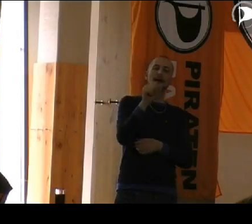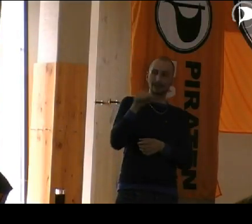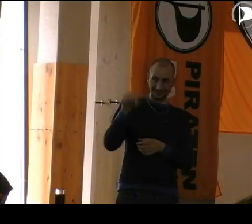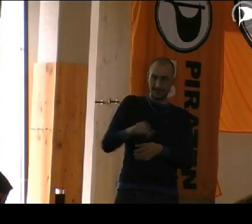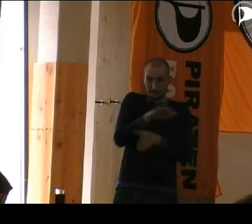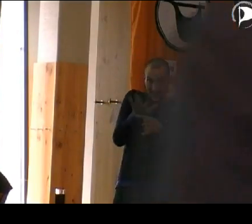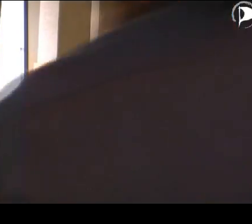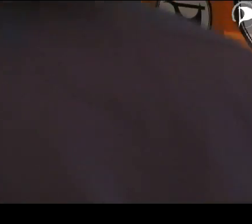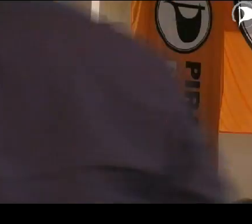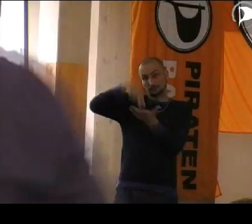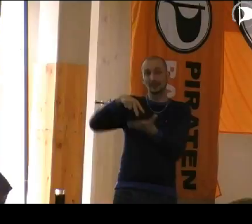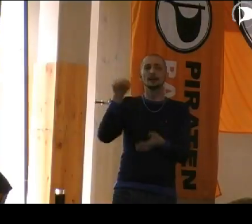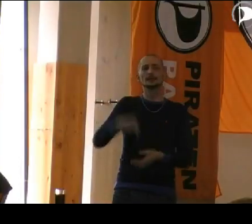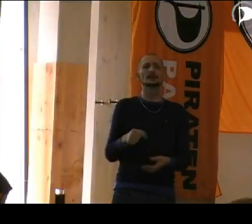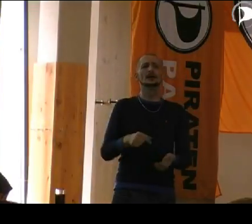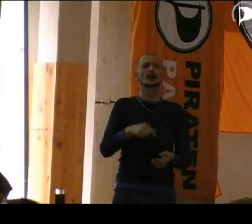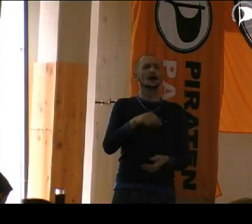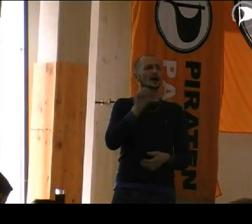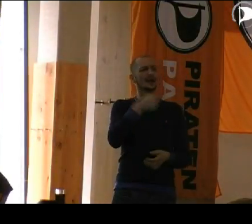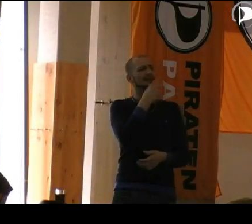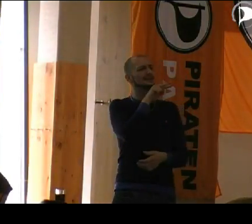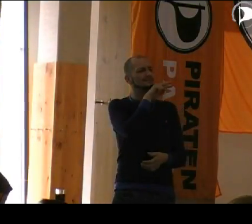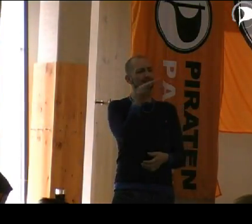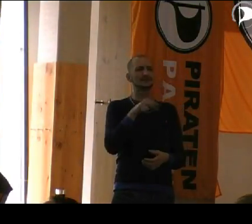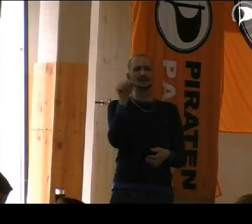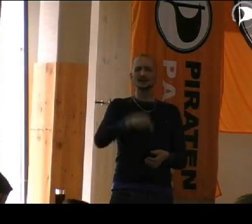bitte macht es nicht ungelegen kommen